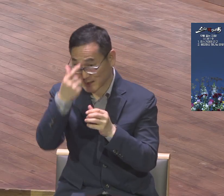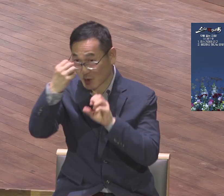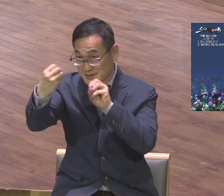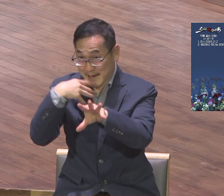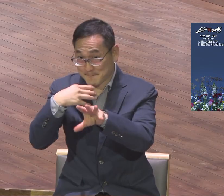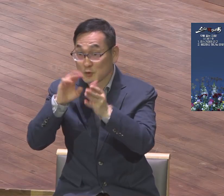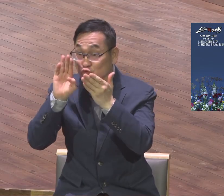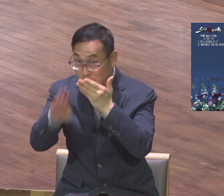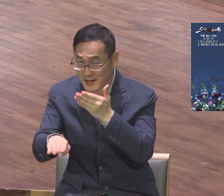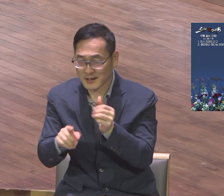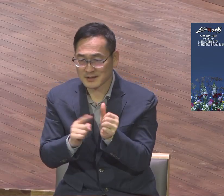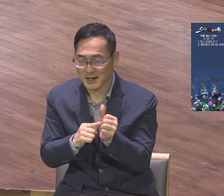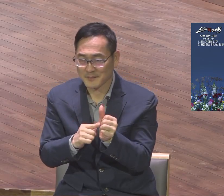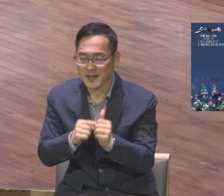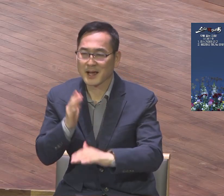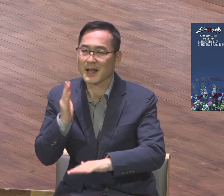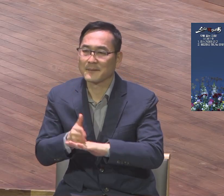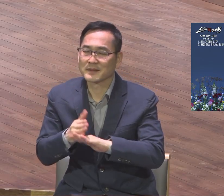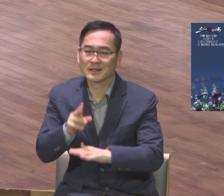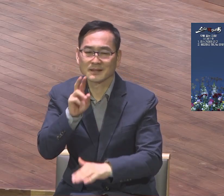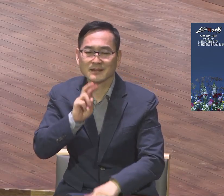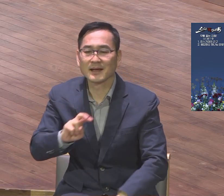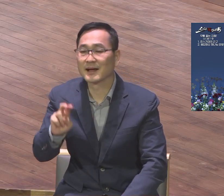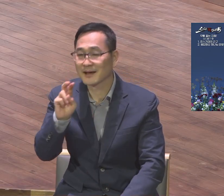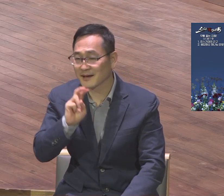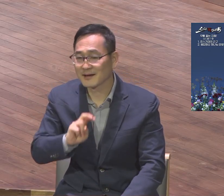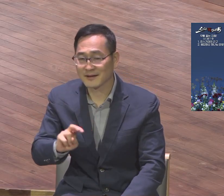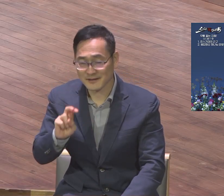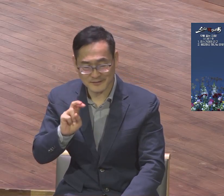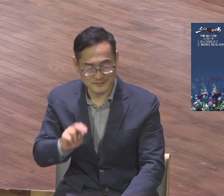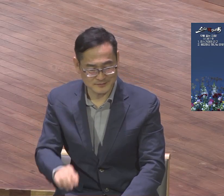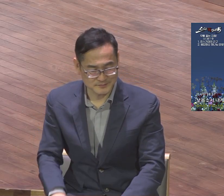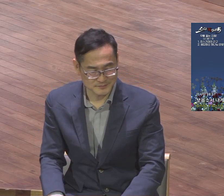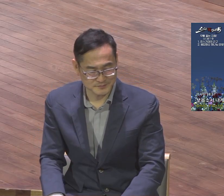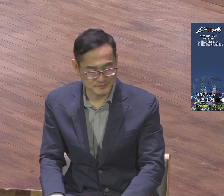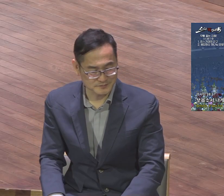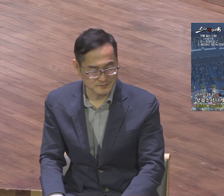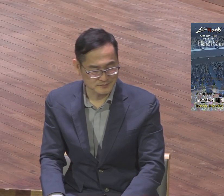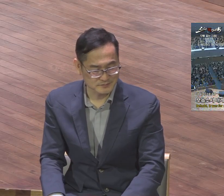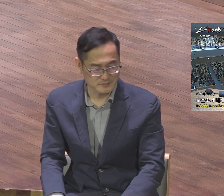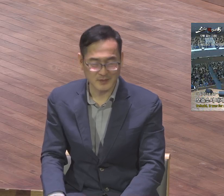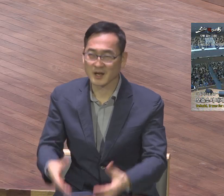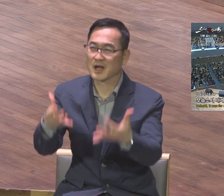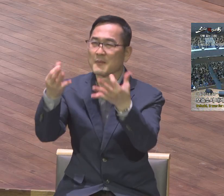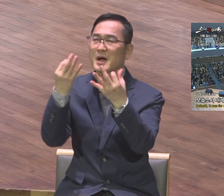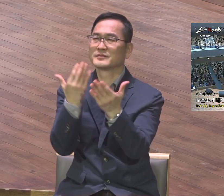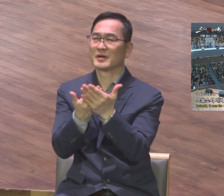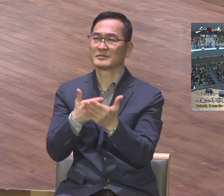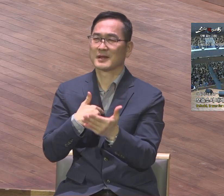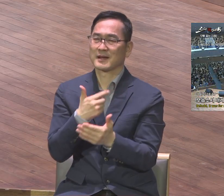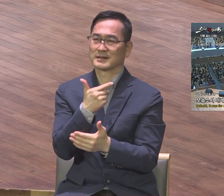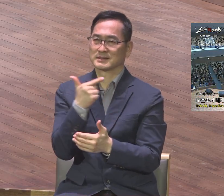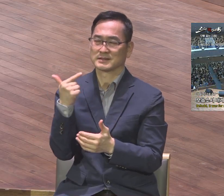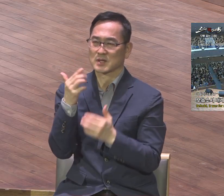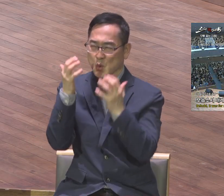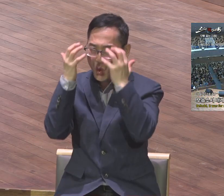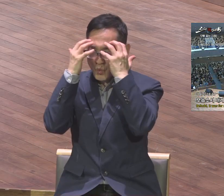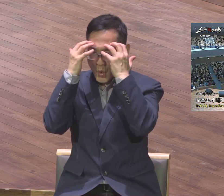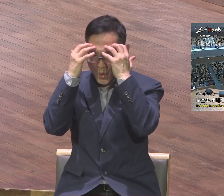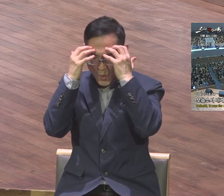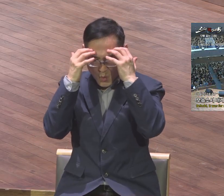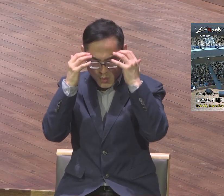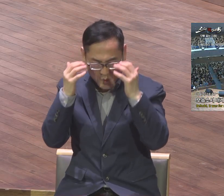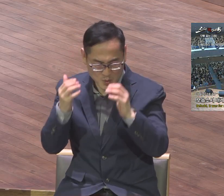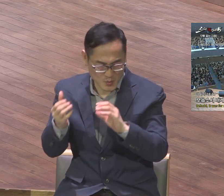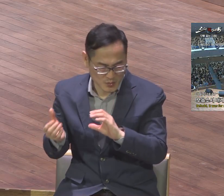응답하신 하나님께 히스기야가 감사 찬양 기도를 드리죠. 17절 보세요. 보옵소서, 내게 큰 고통을 더하신